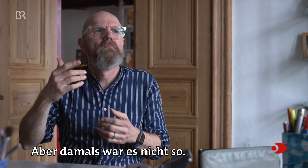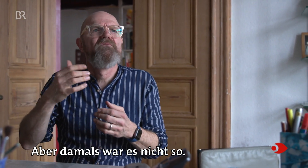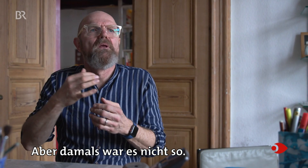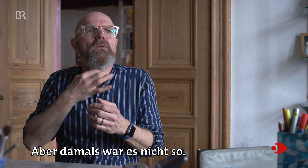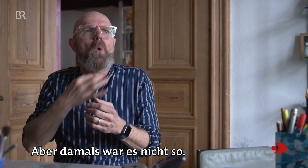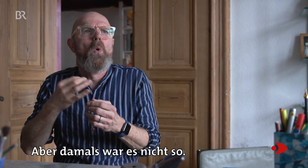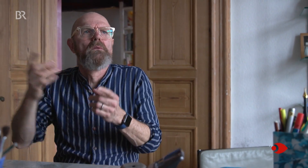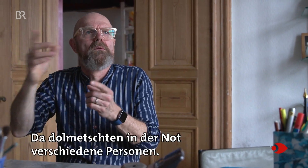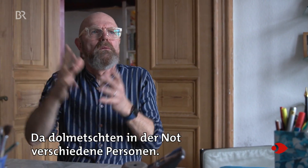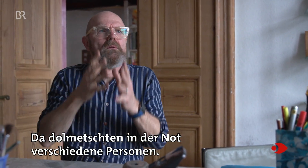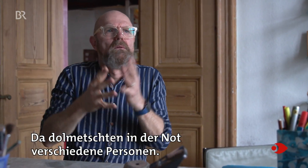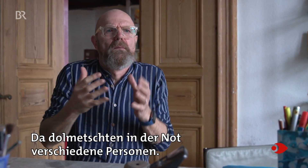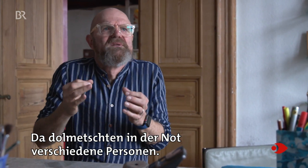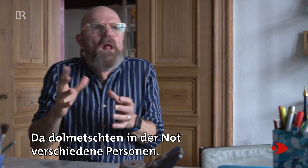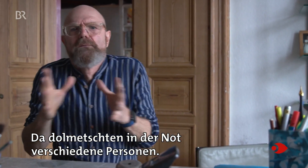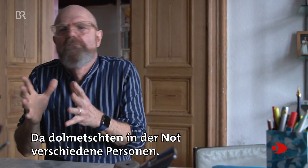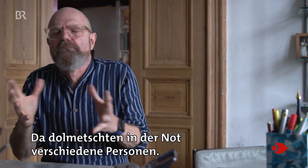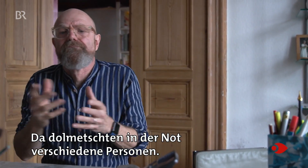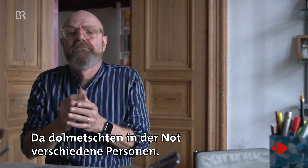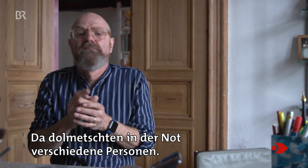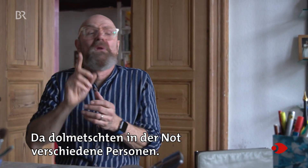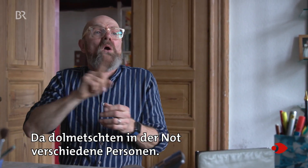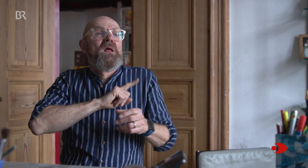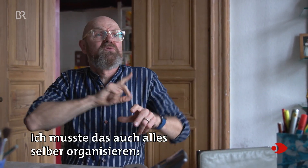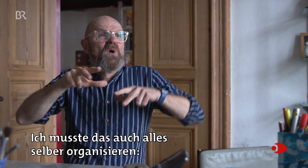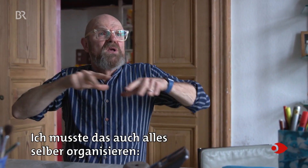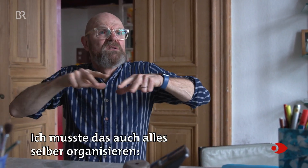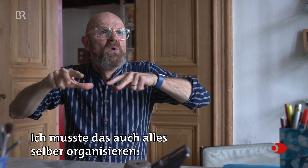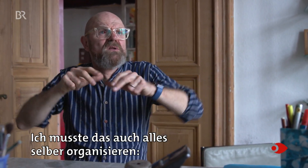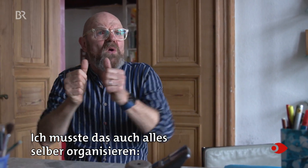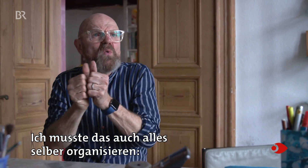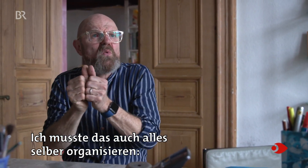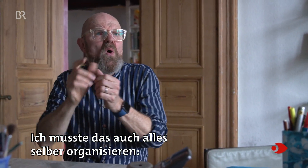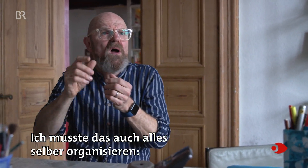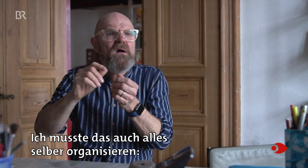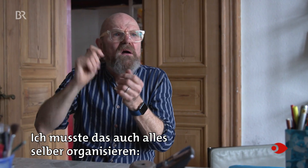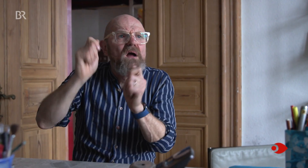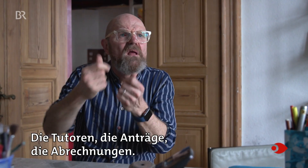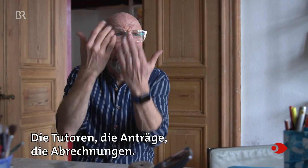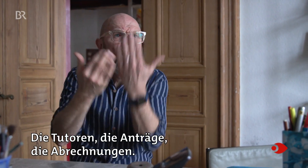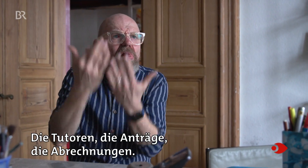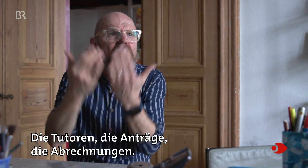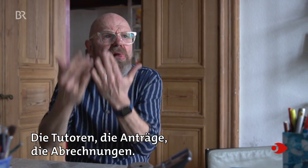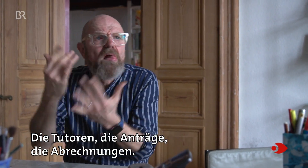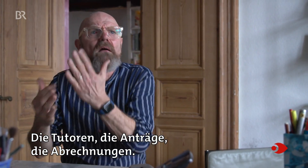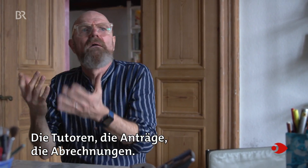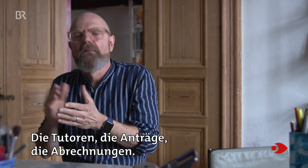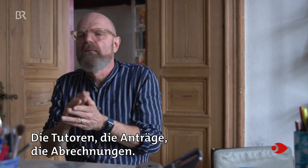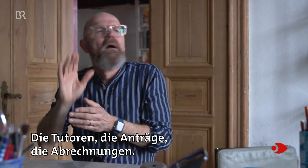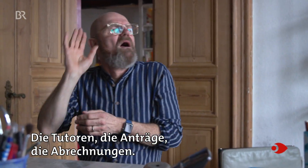es nicht so. Da dolmetschten in der Not verschiedene Personen. Ich musste das auch alles selber organisieren. Die Tutoren, die Anträge, die